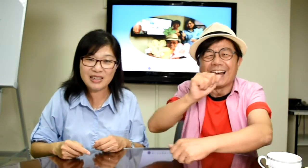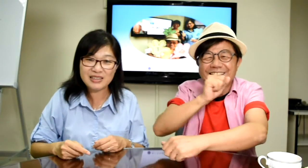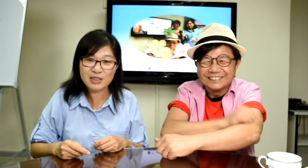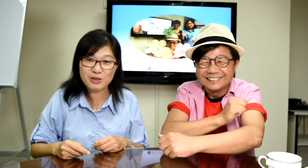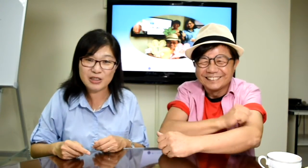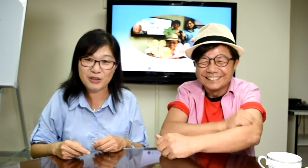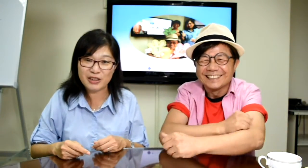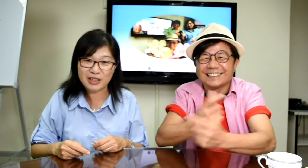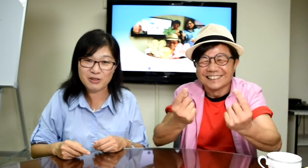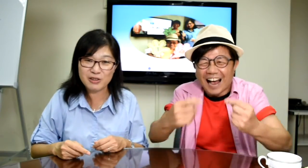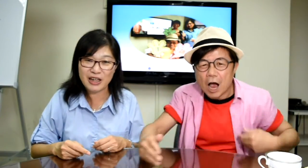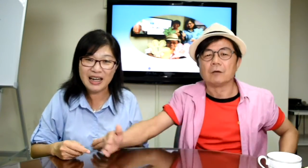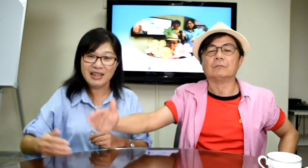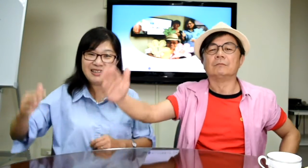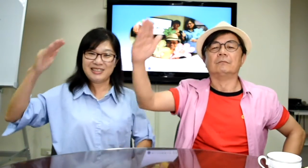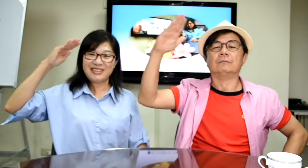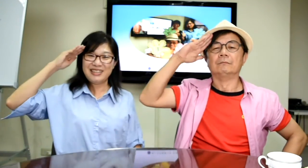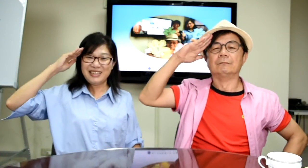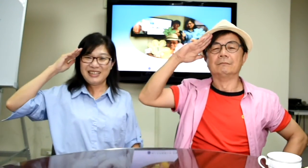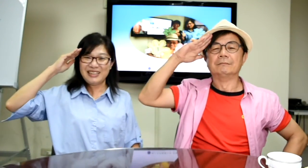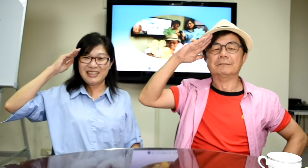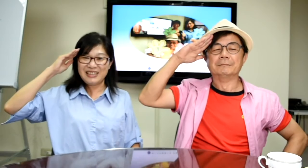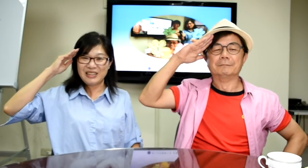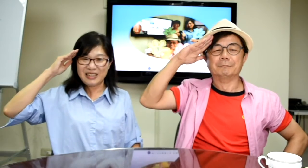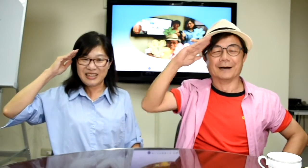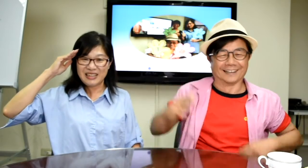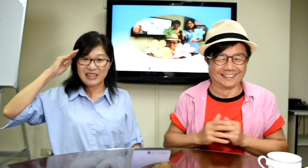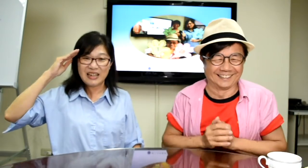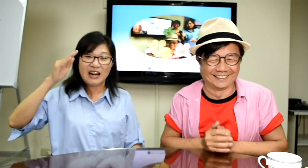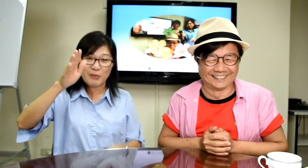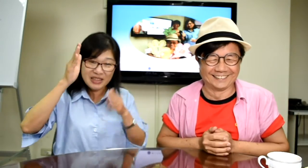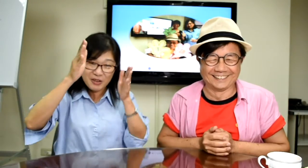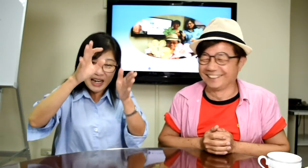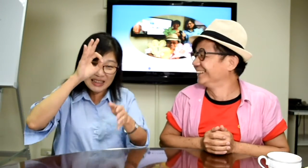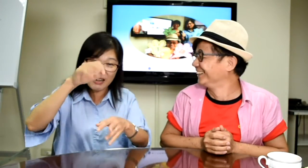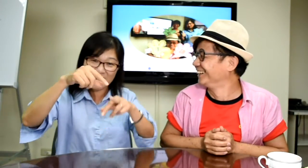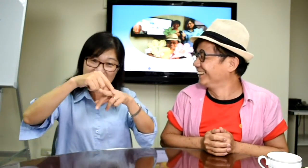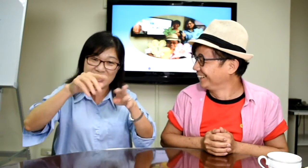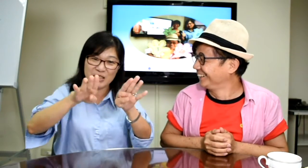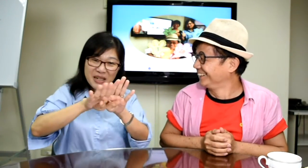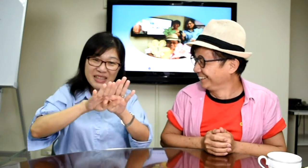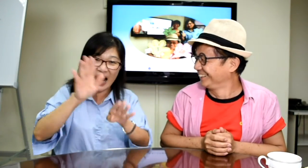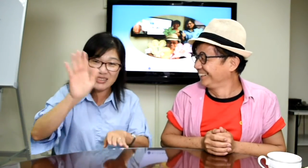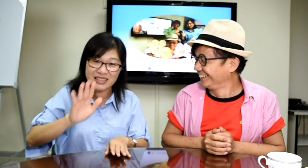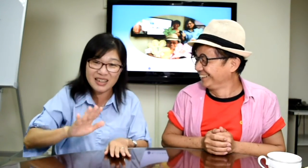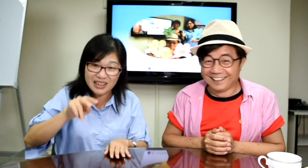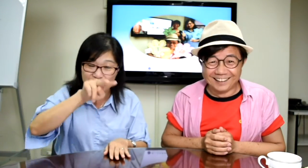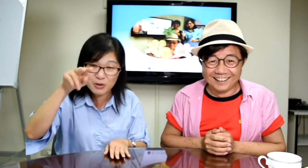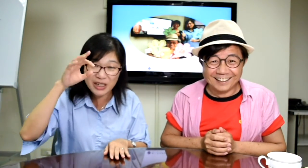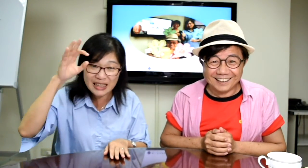真学手语的同学致敬。我们又看到那个金门的阿芝了，你们如果看得到